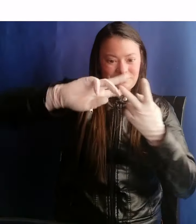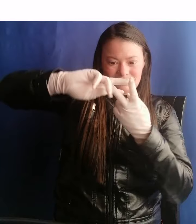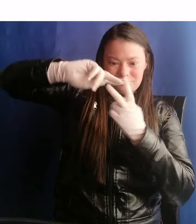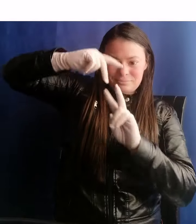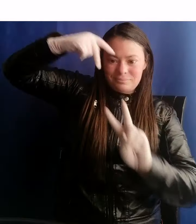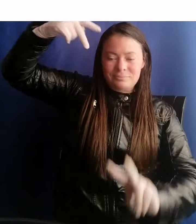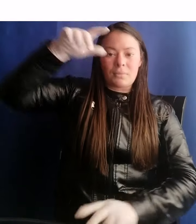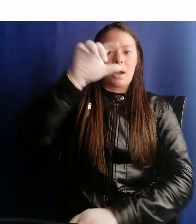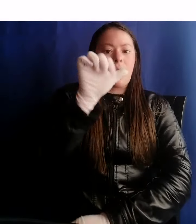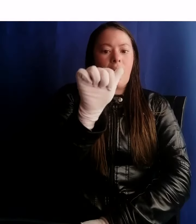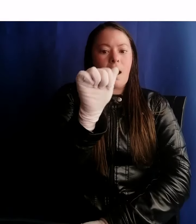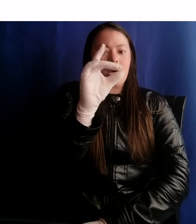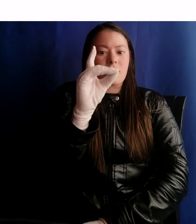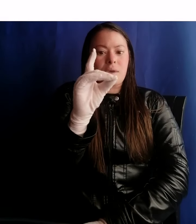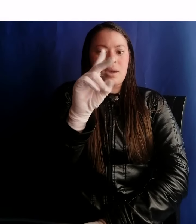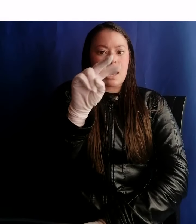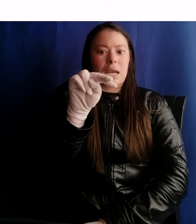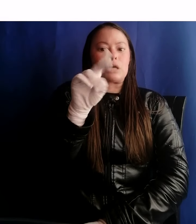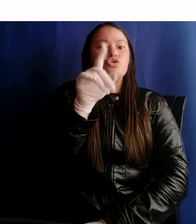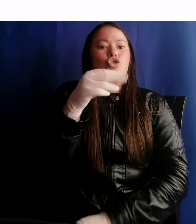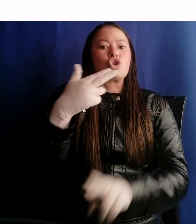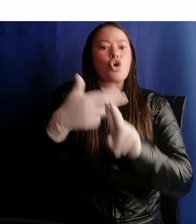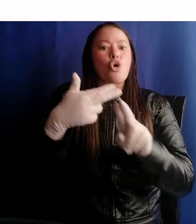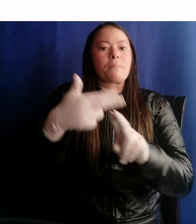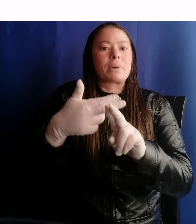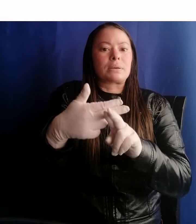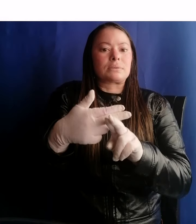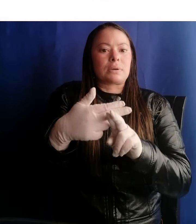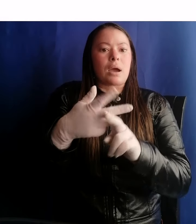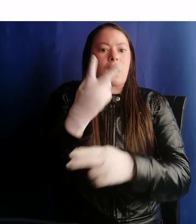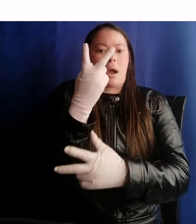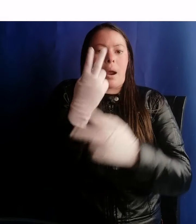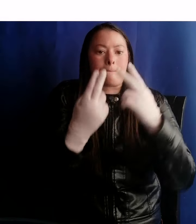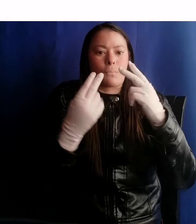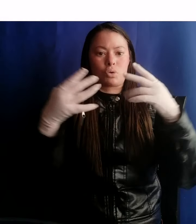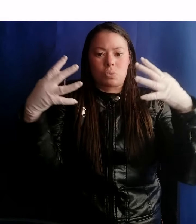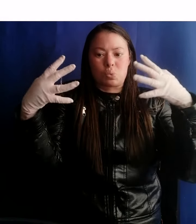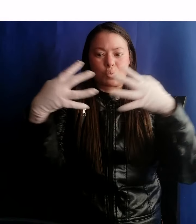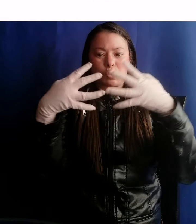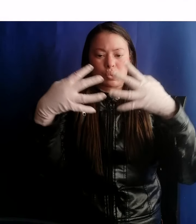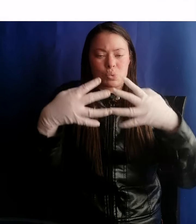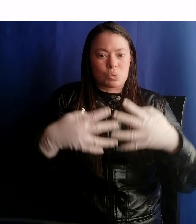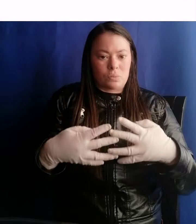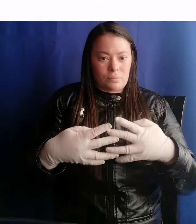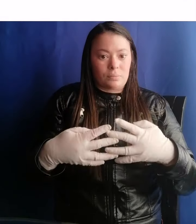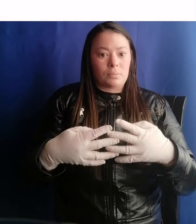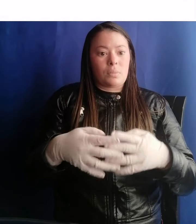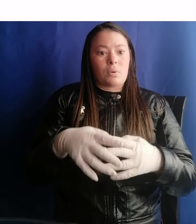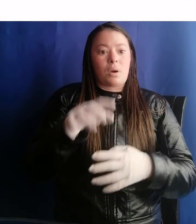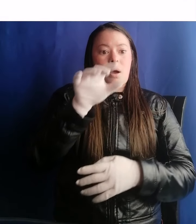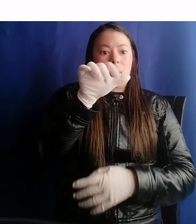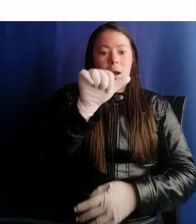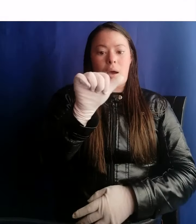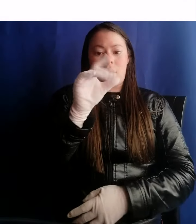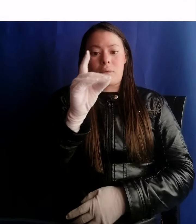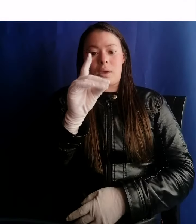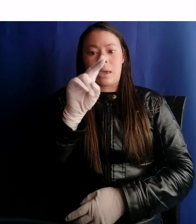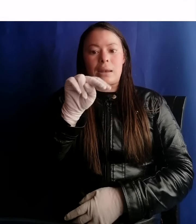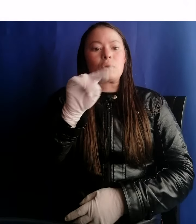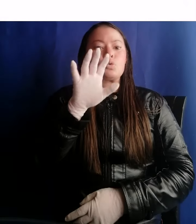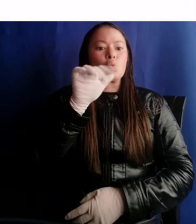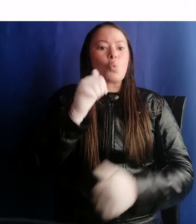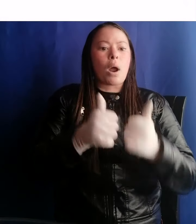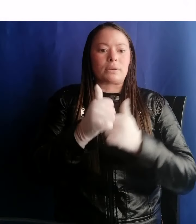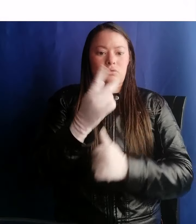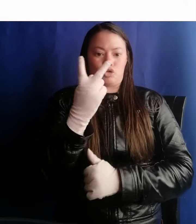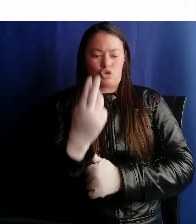nitrogenada para representarlas mejor. Recordemos que en el ADN cada una de las bases nitrogenadas de una hebra hace pareja con una base